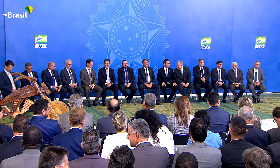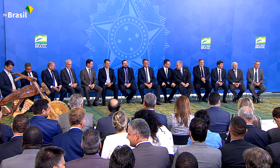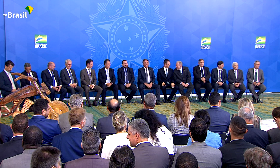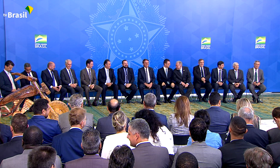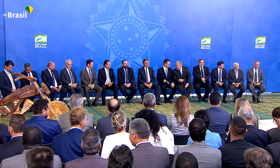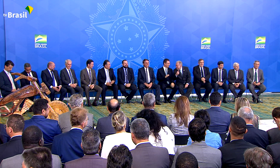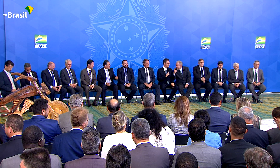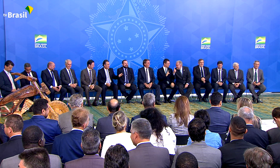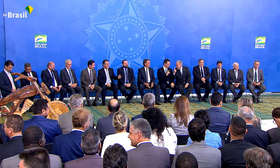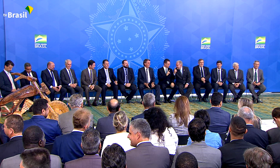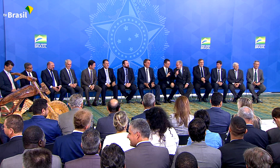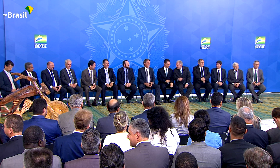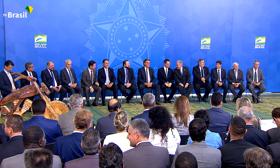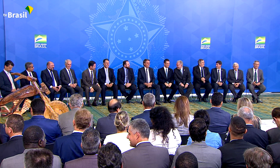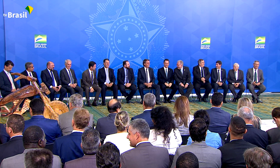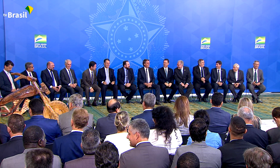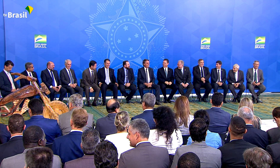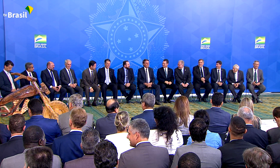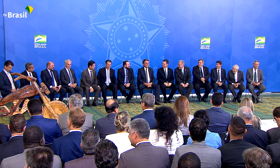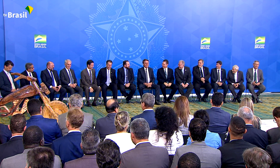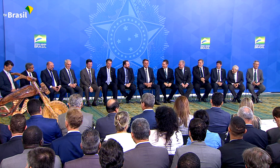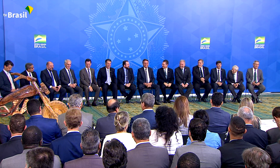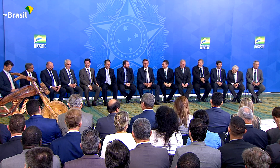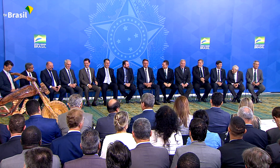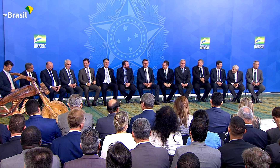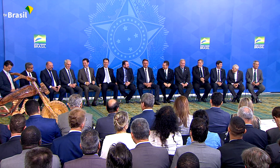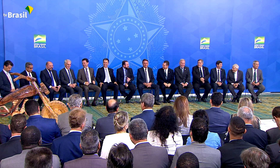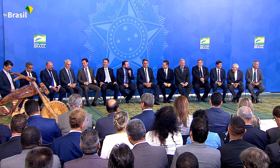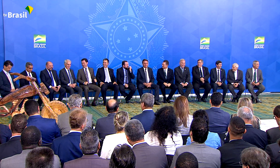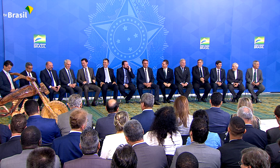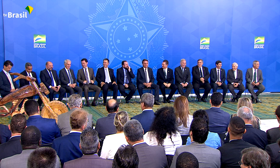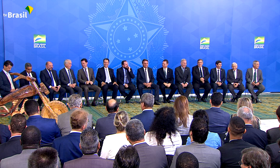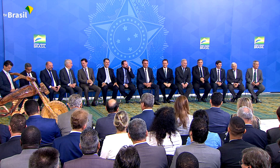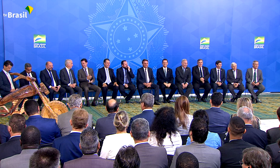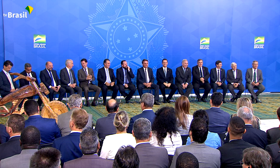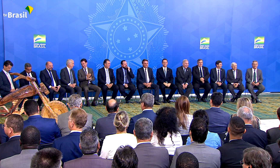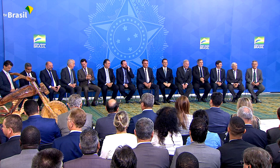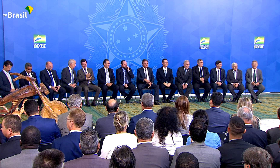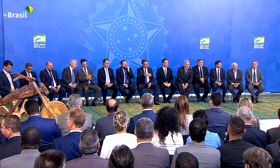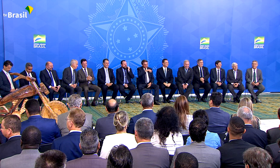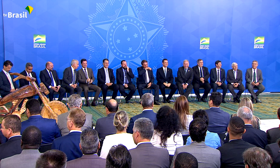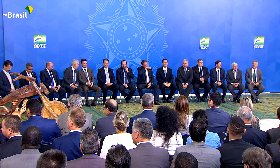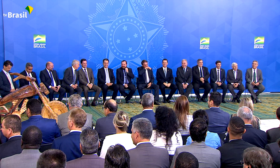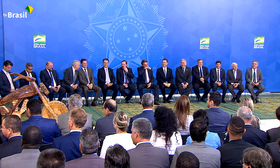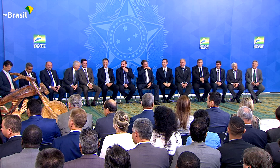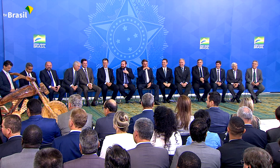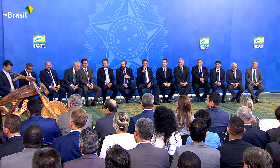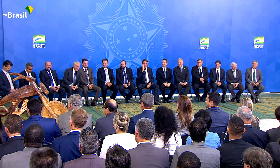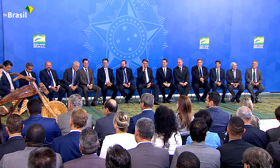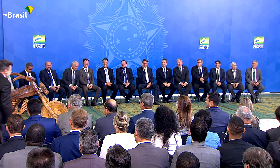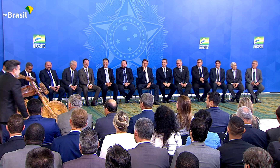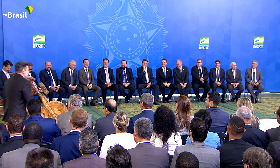e fala Falar o uso da palavra o deputado Marco Feliciano